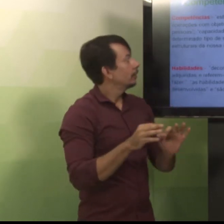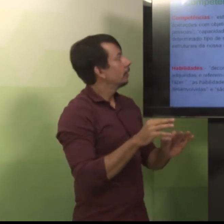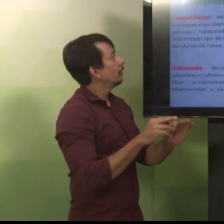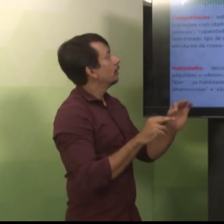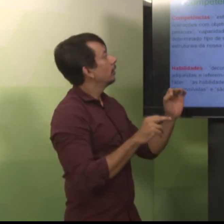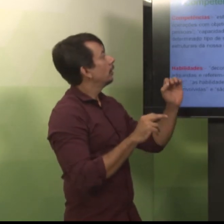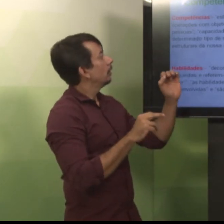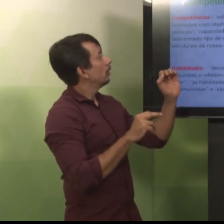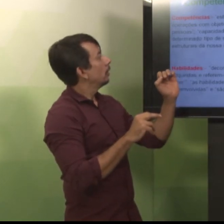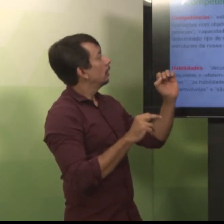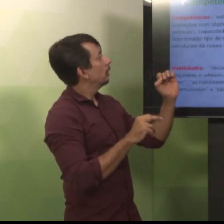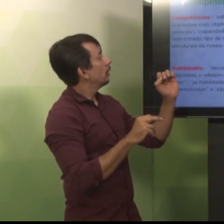de aula.